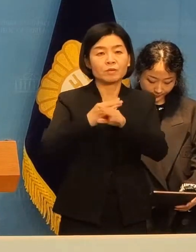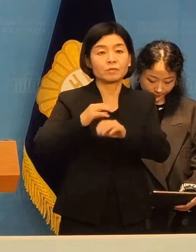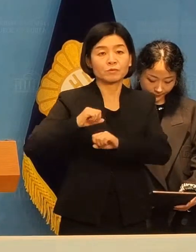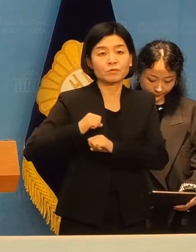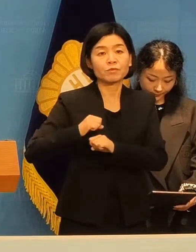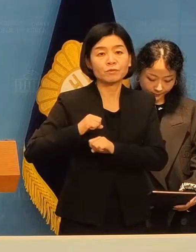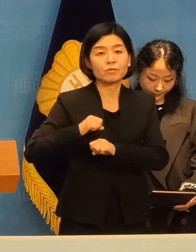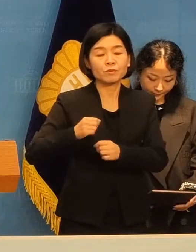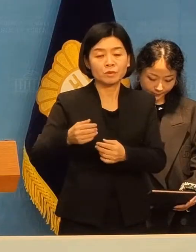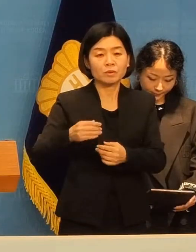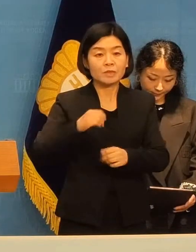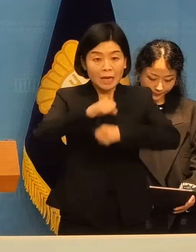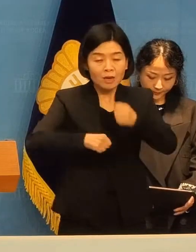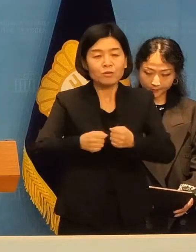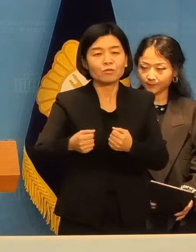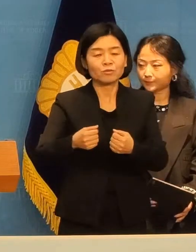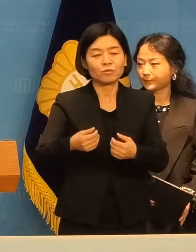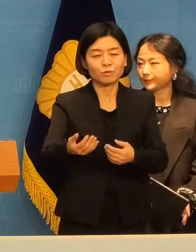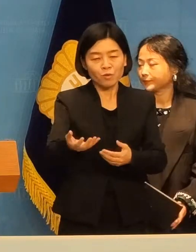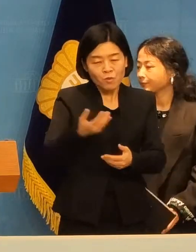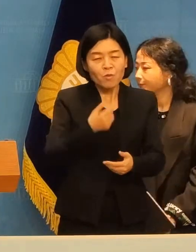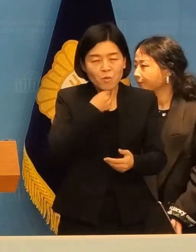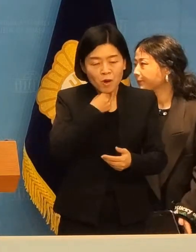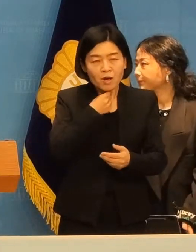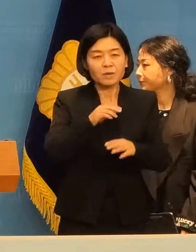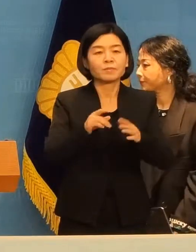자유송환 비상대책위원회.